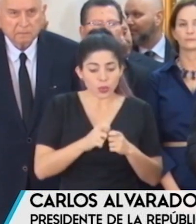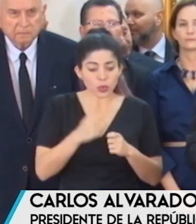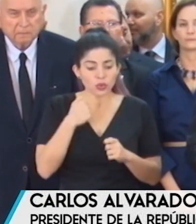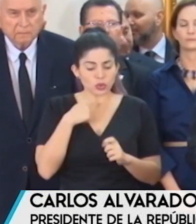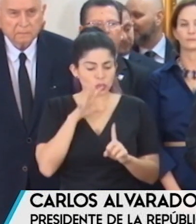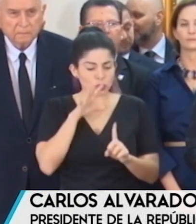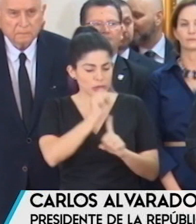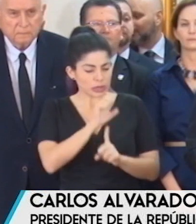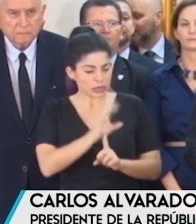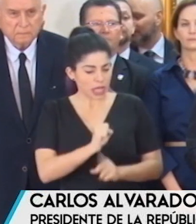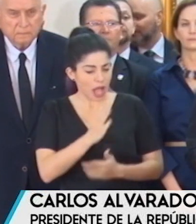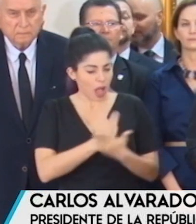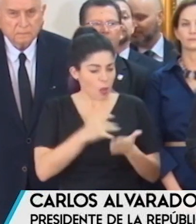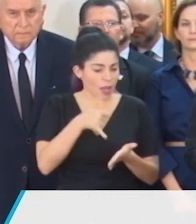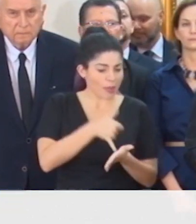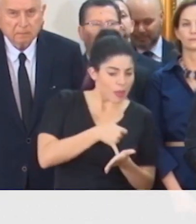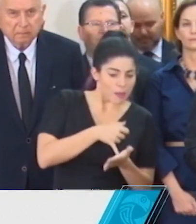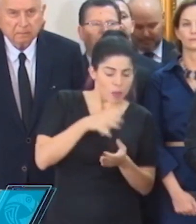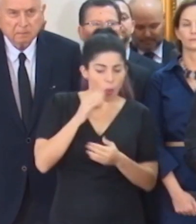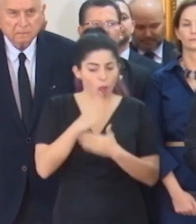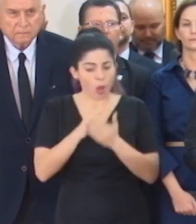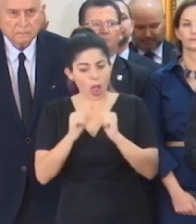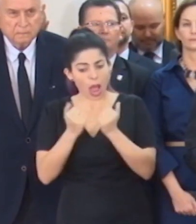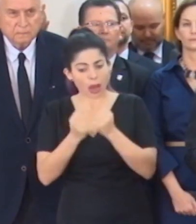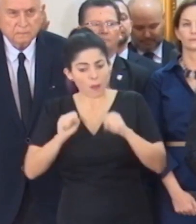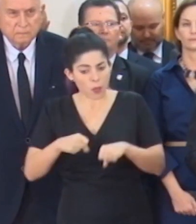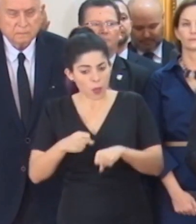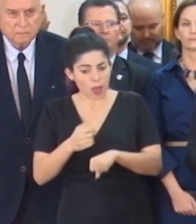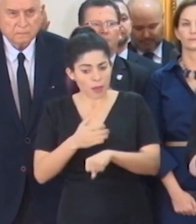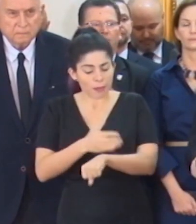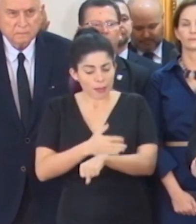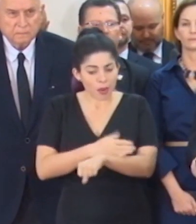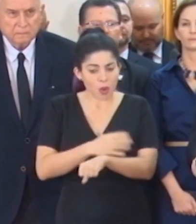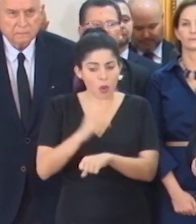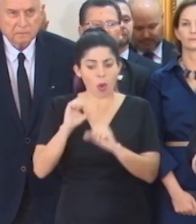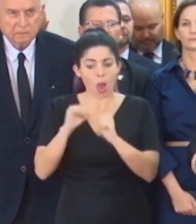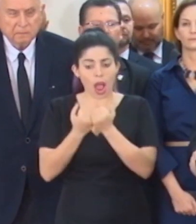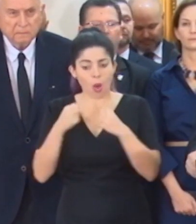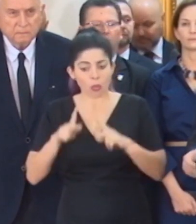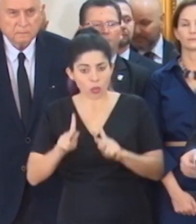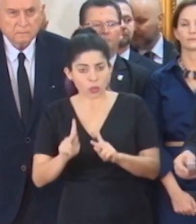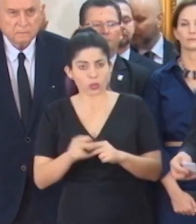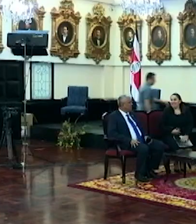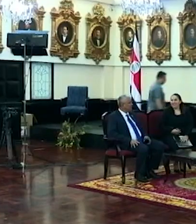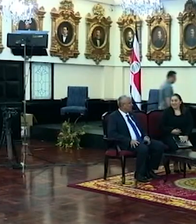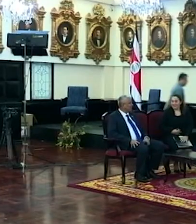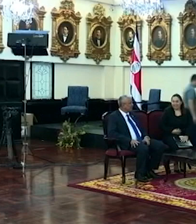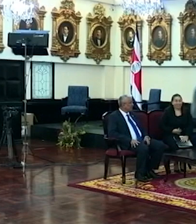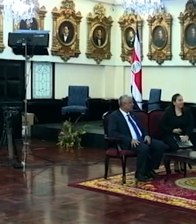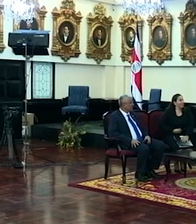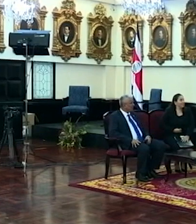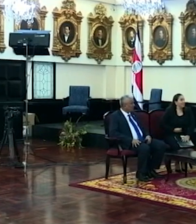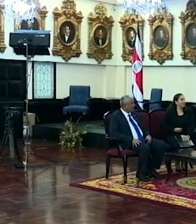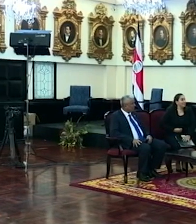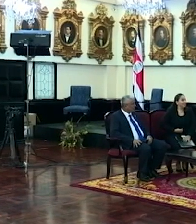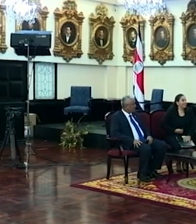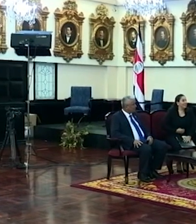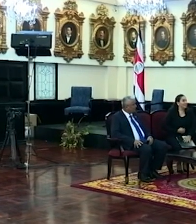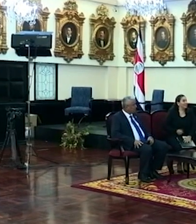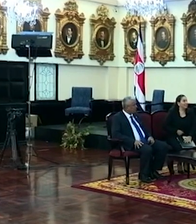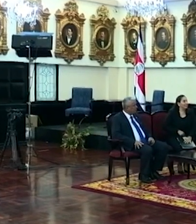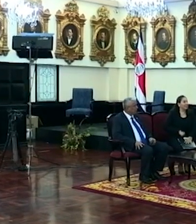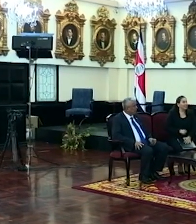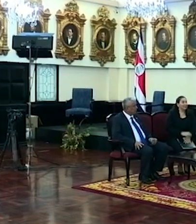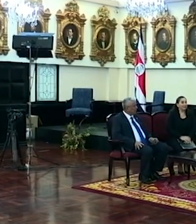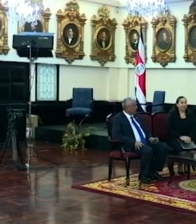identificado debilidades o áreas de oportunidad o áreas de mejora. El mandatario también anunció que